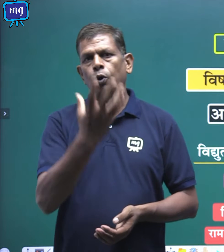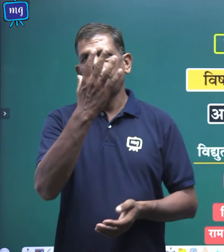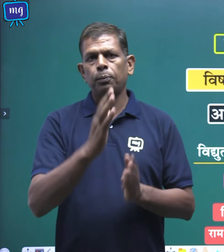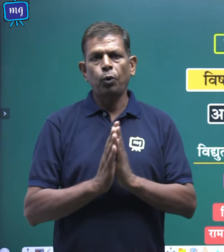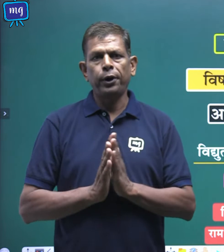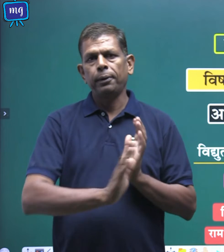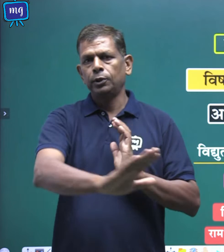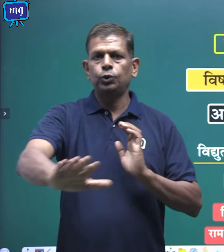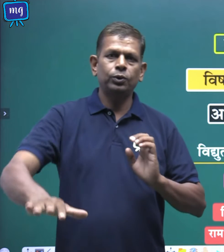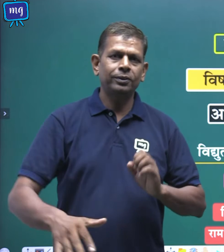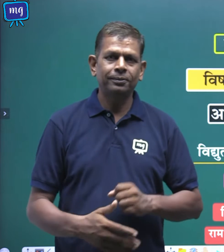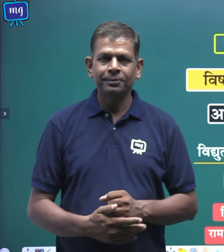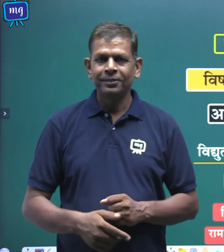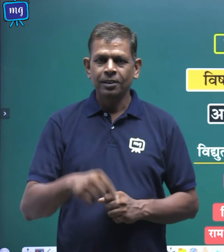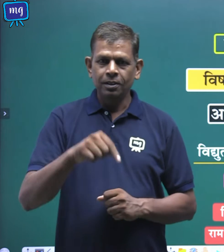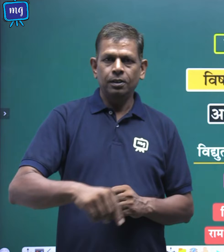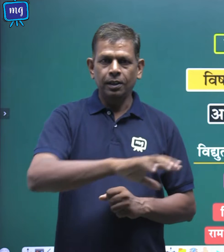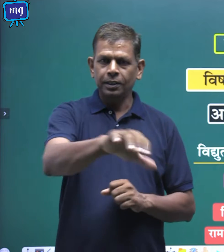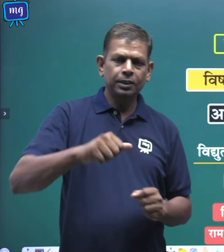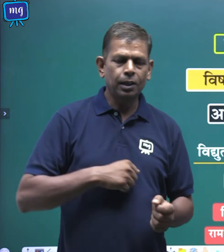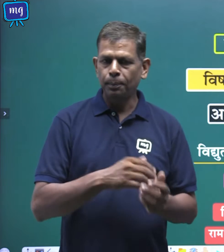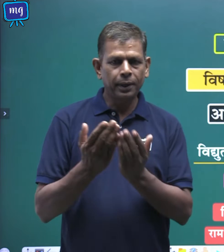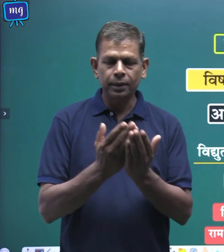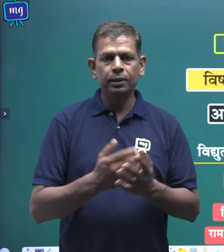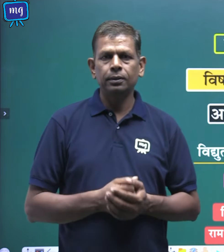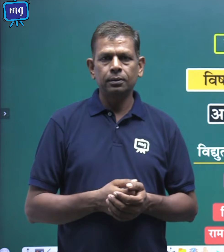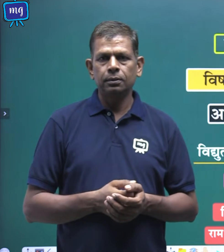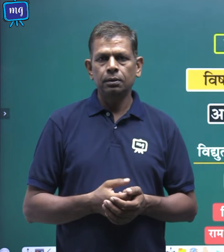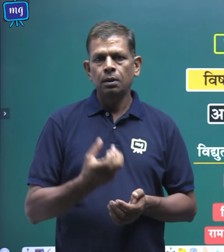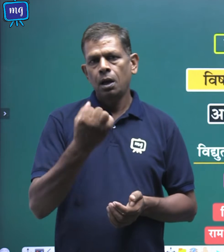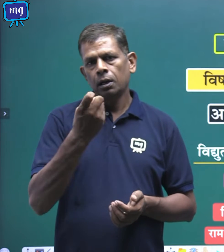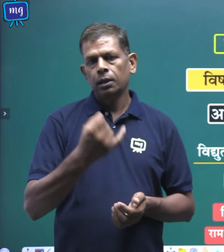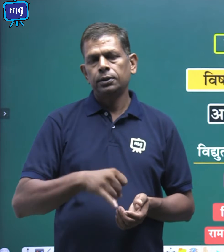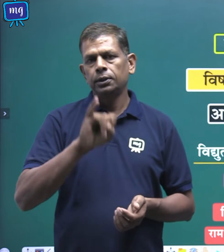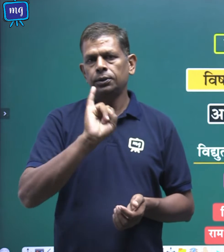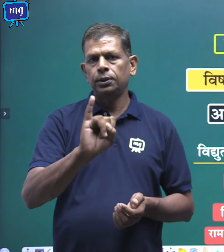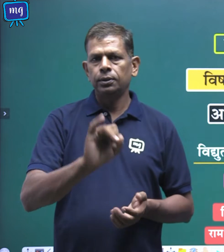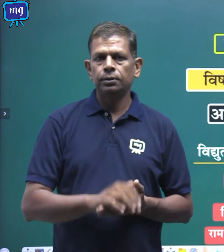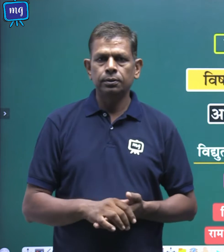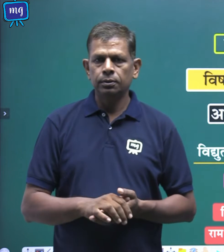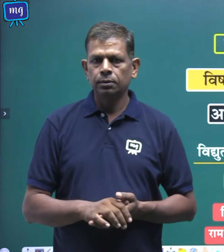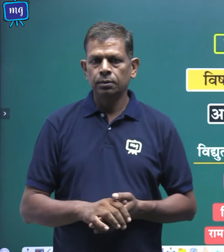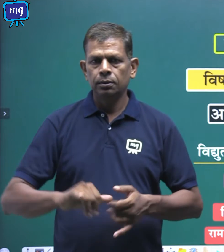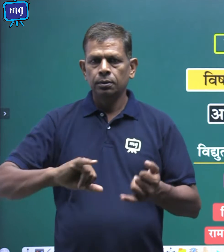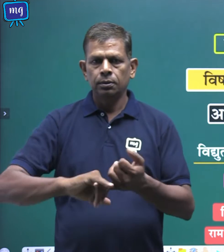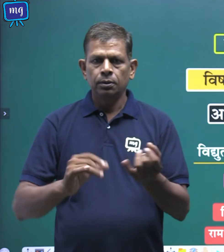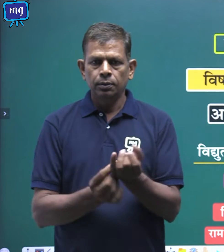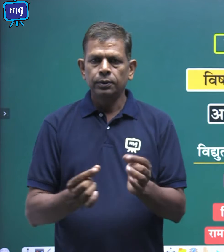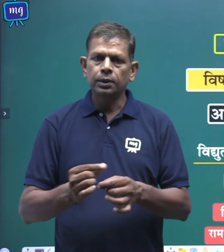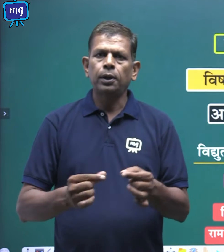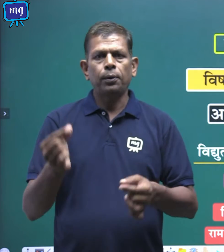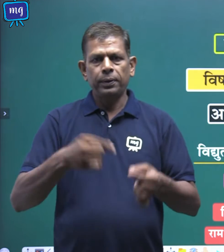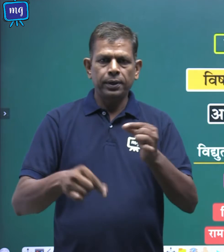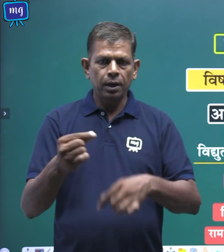गुड मॉर्निंग बच्चों। आज हम पढ़ेंगे कक्षा 6 विषय विज्ञान